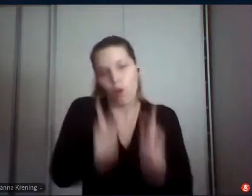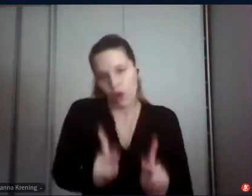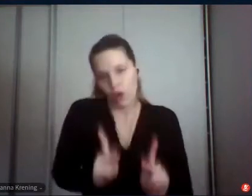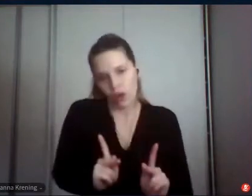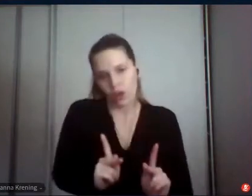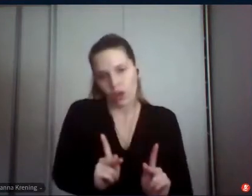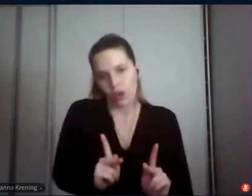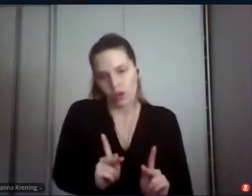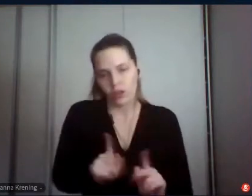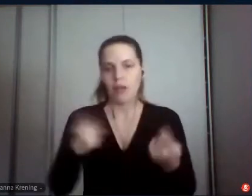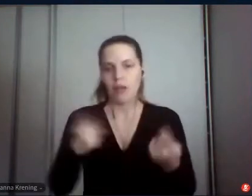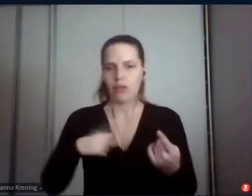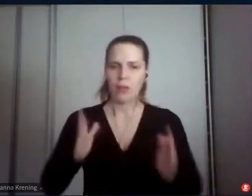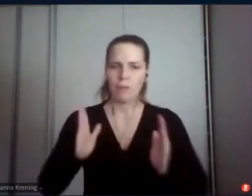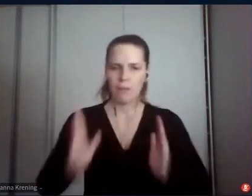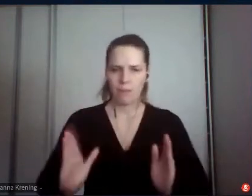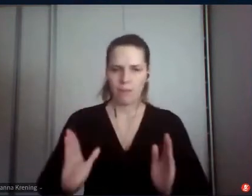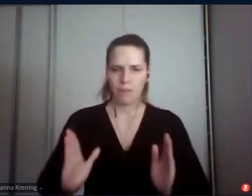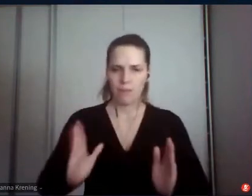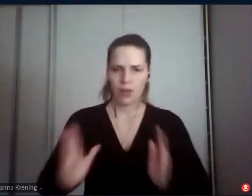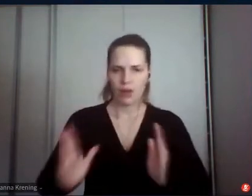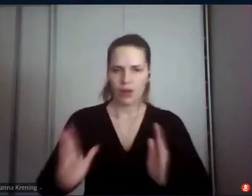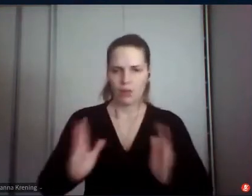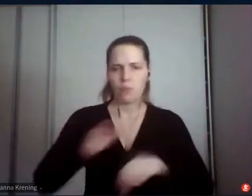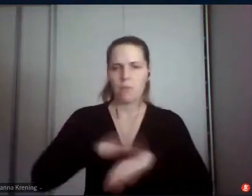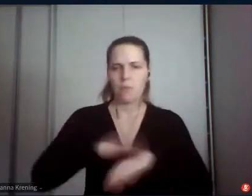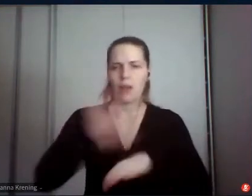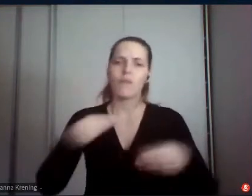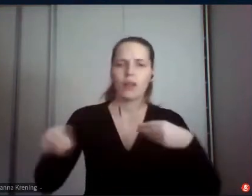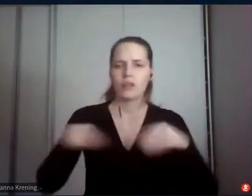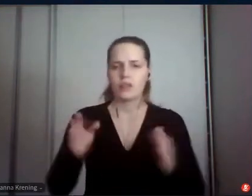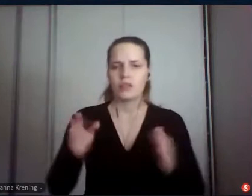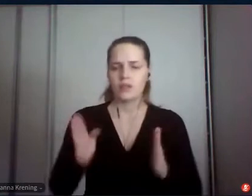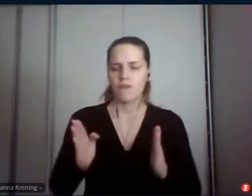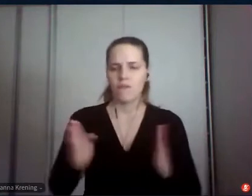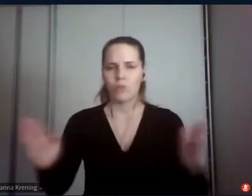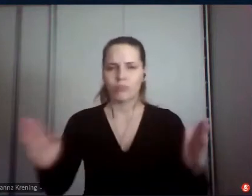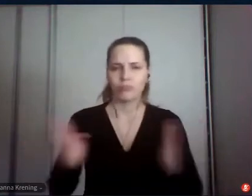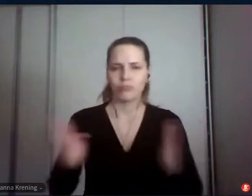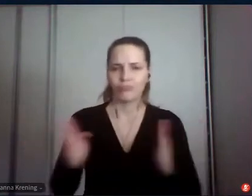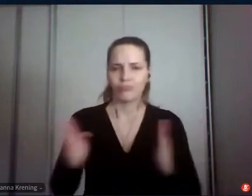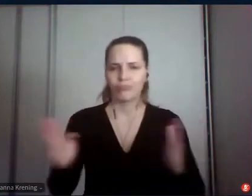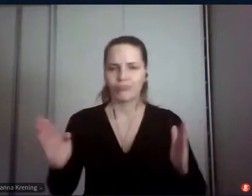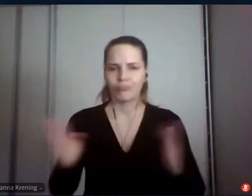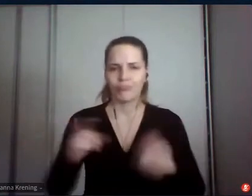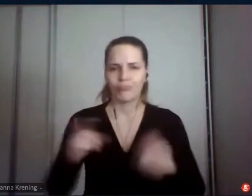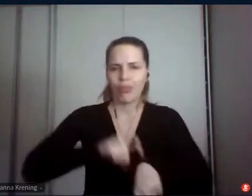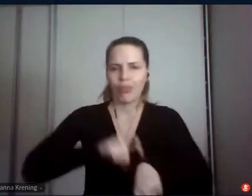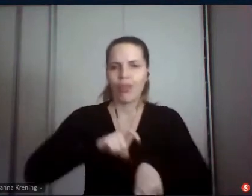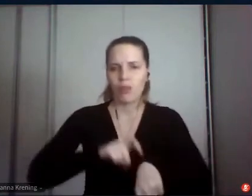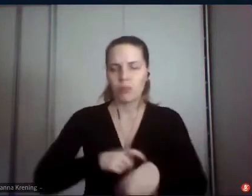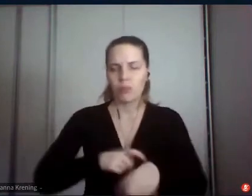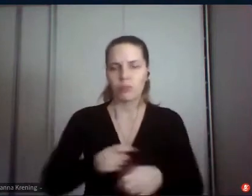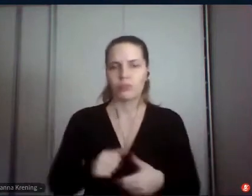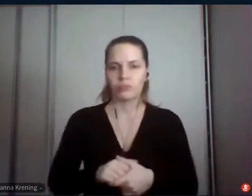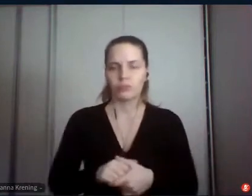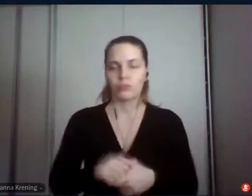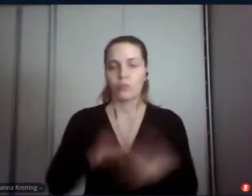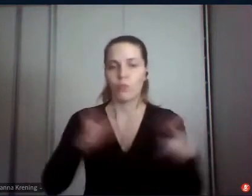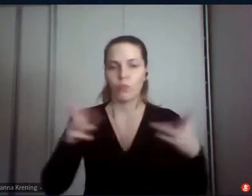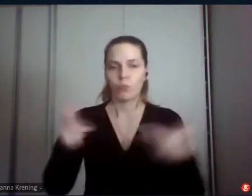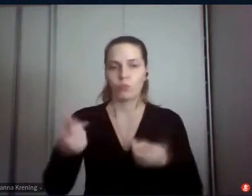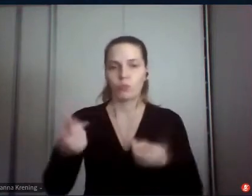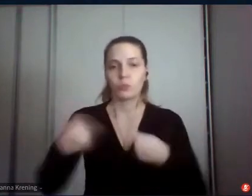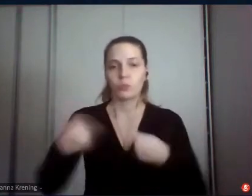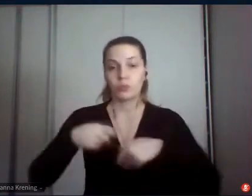de mais flexibilidade, principalmente, acho que é importante ver dos pré-requisitos e correquisitos, né, que todo mundo vai ter que ter bastante cuidado para se matricular,